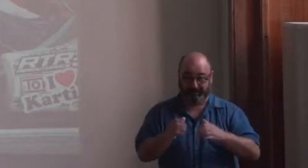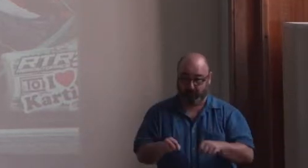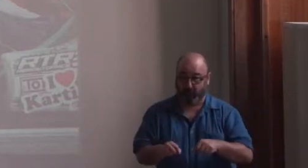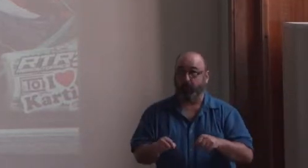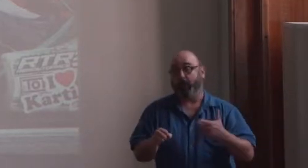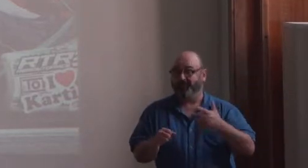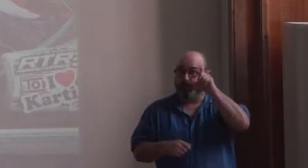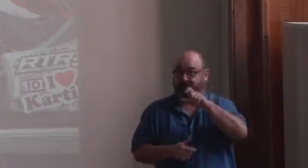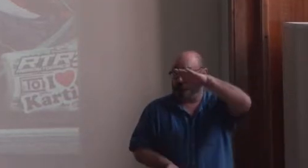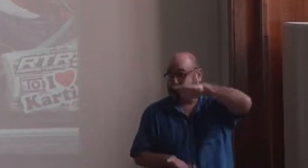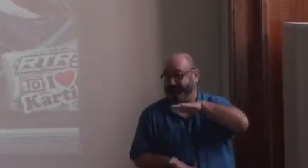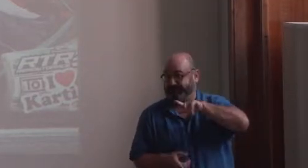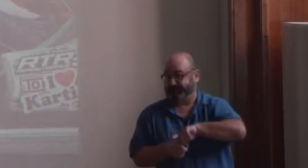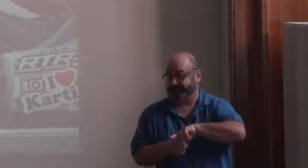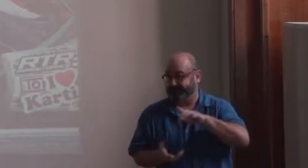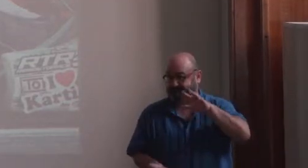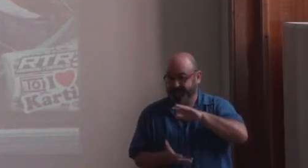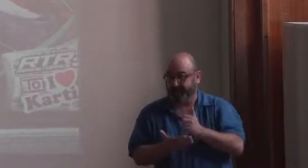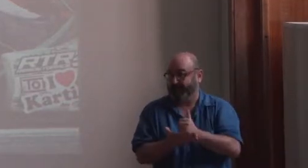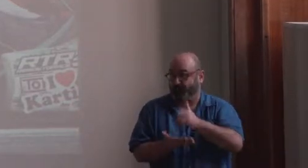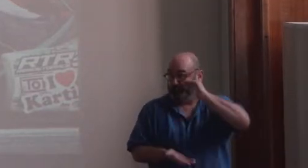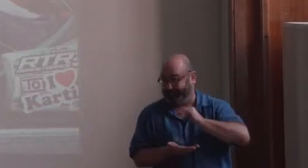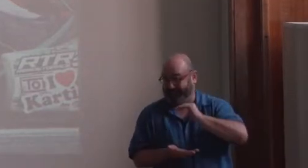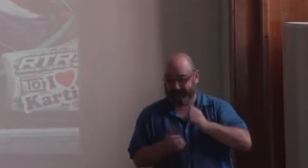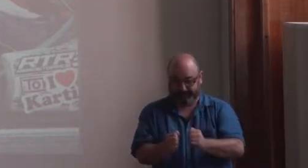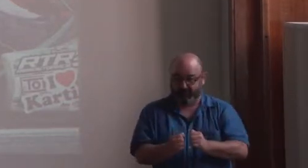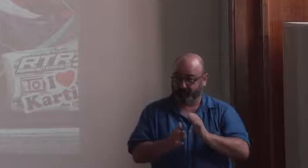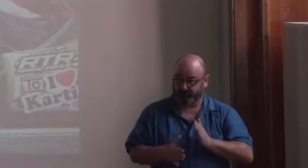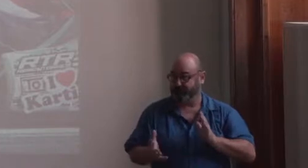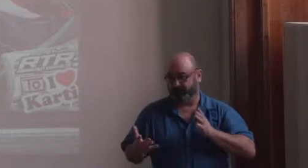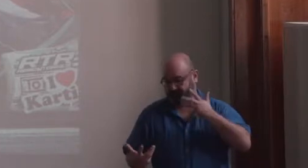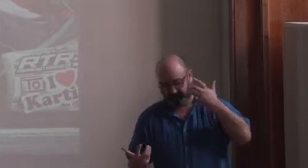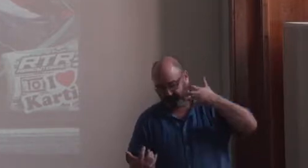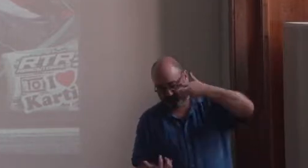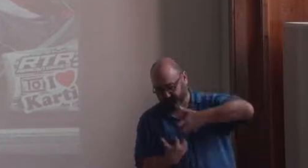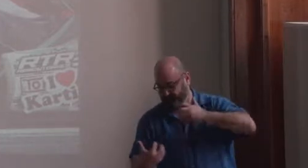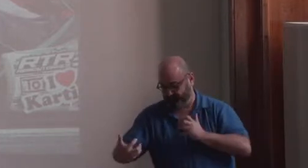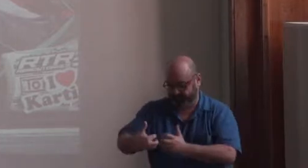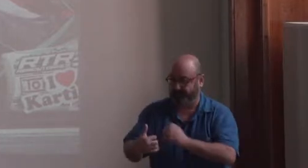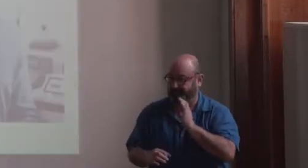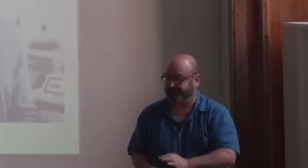bah, on va mettre des petits conducteurs qui les pilotent, et ça devrait rentrer, c'est à la bonne taille.